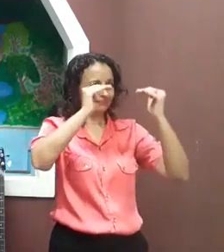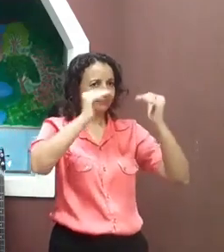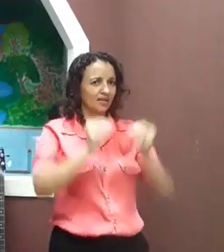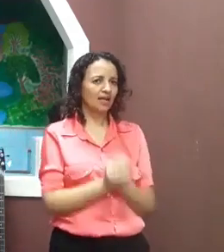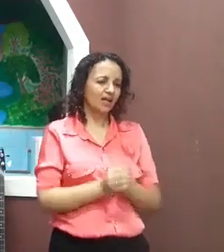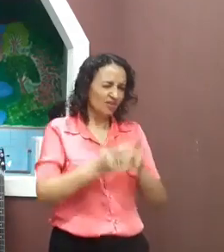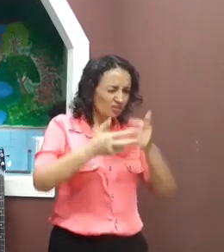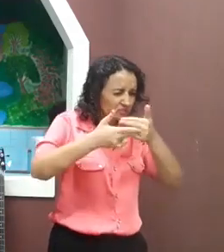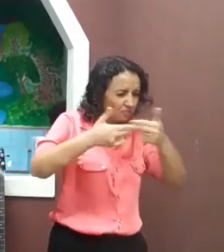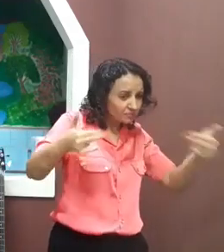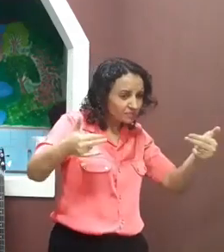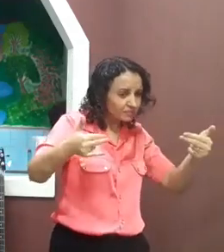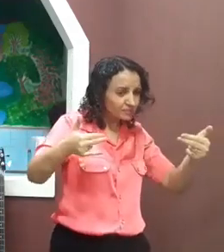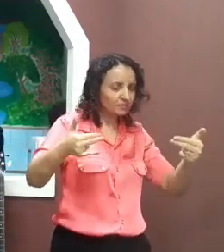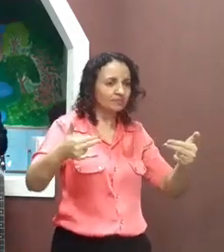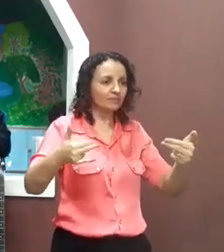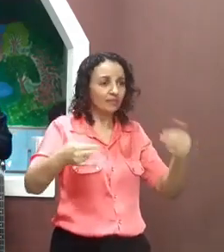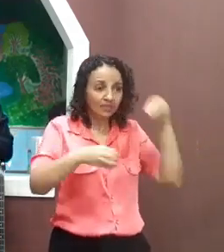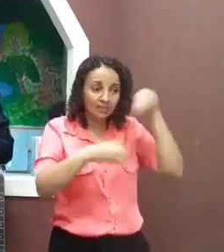à sua disposição.